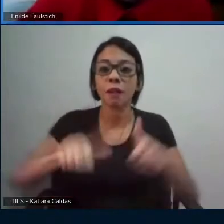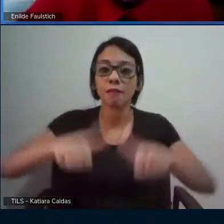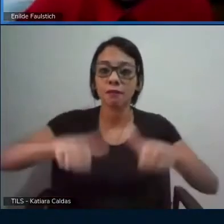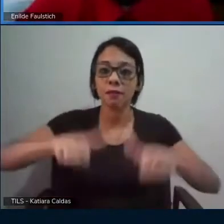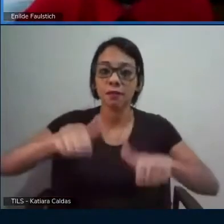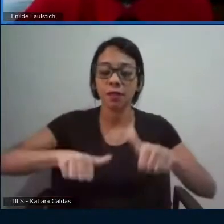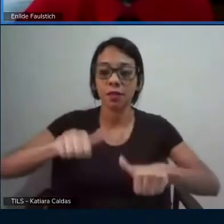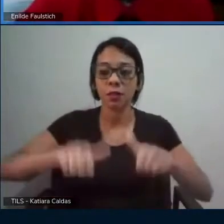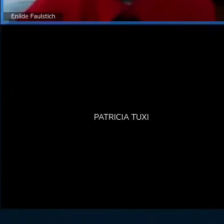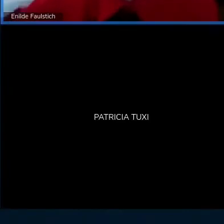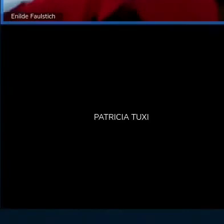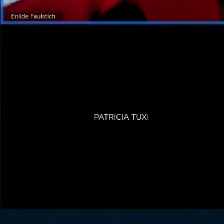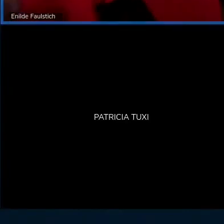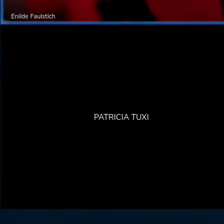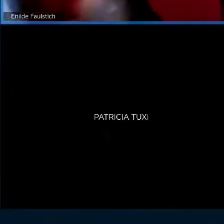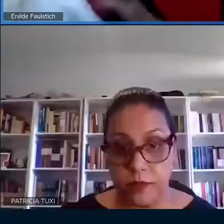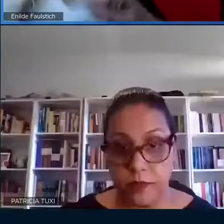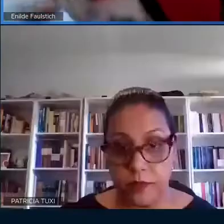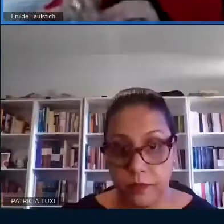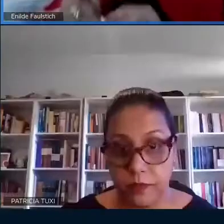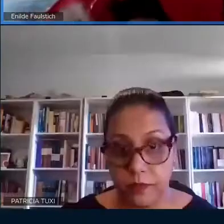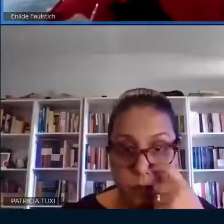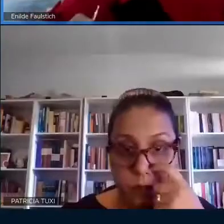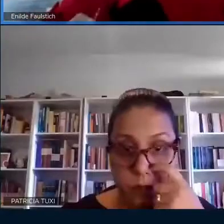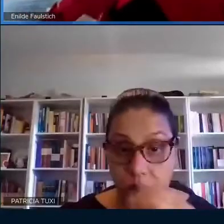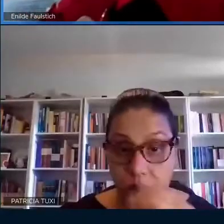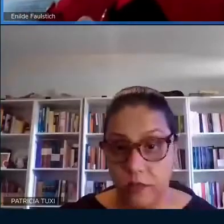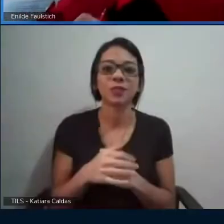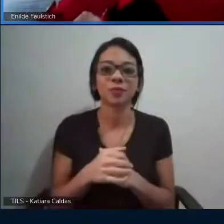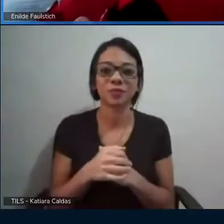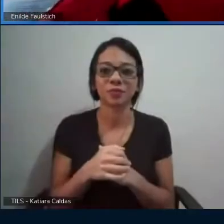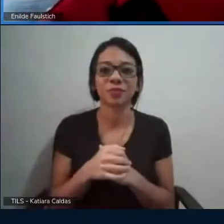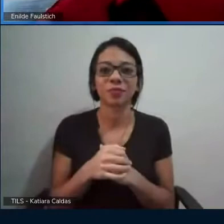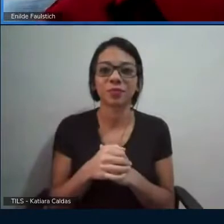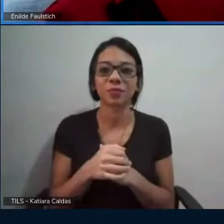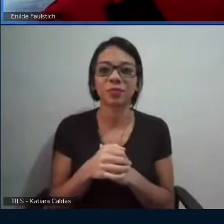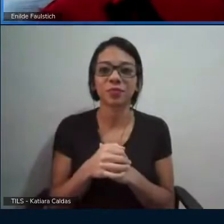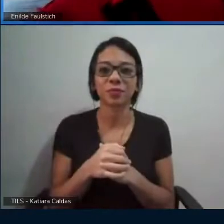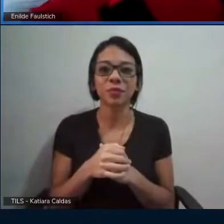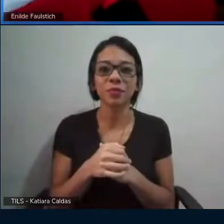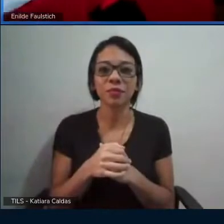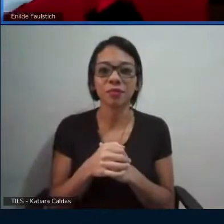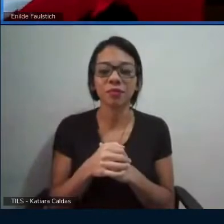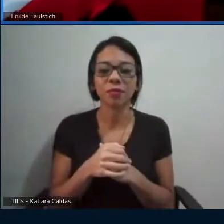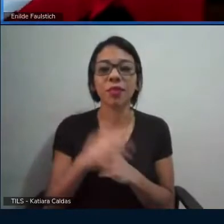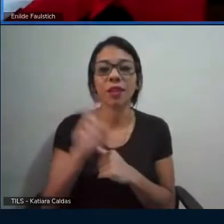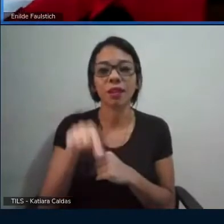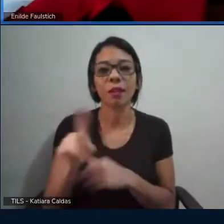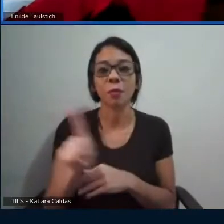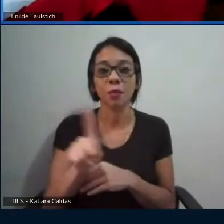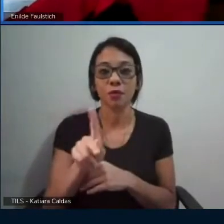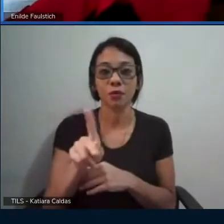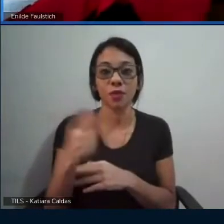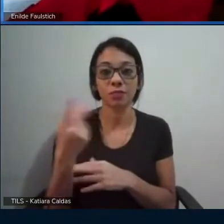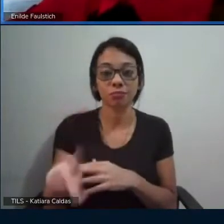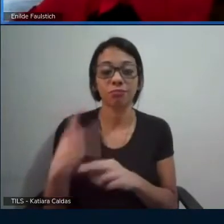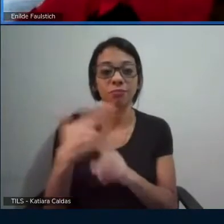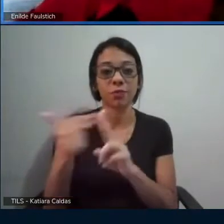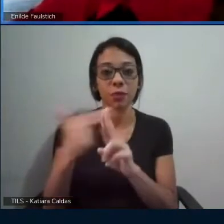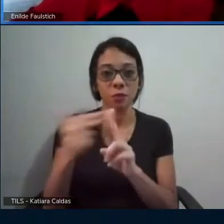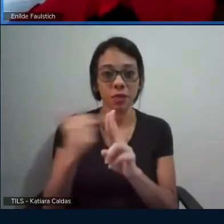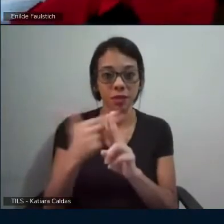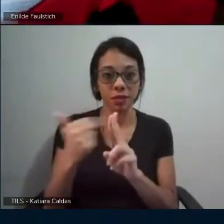avaliadora, a professora Patrícia Tucci, que é professora da Universidade de